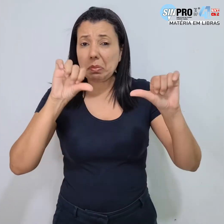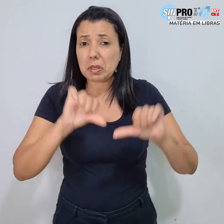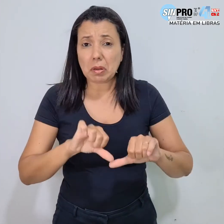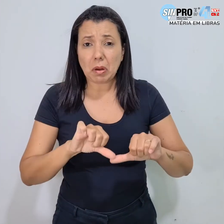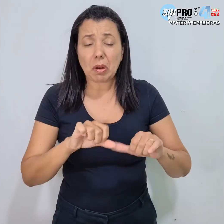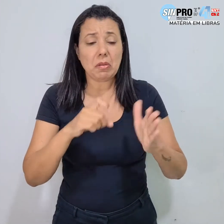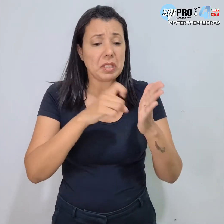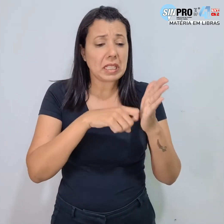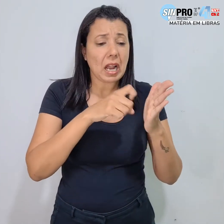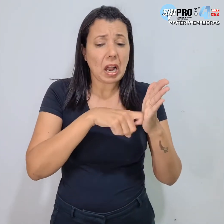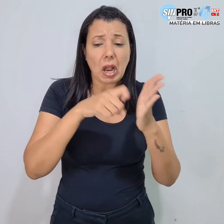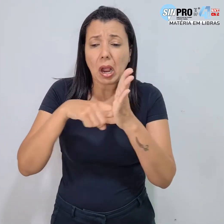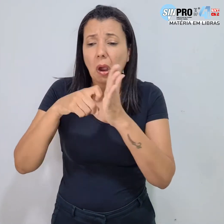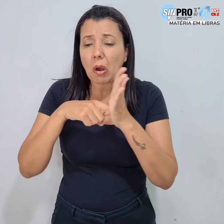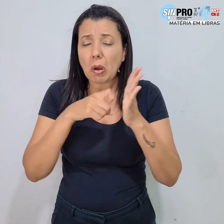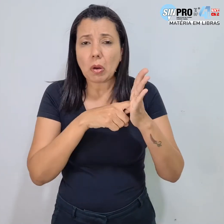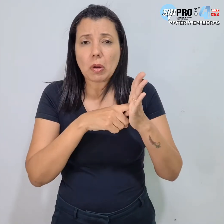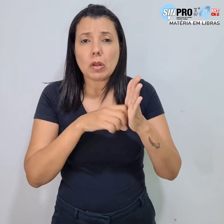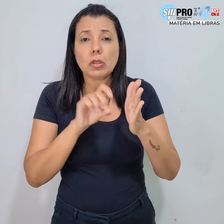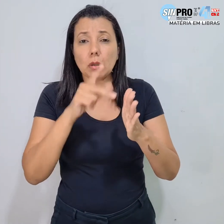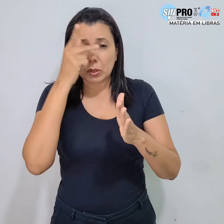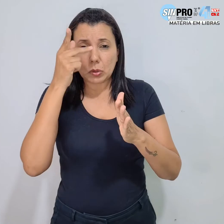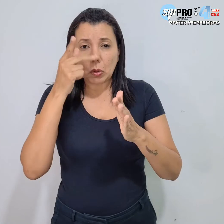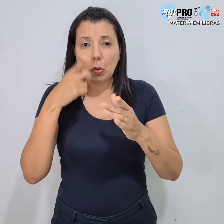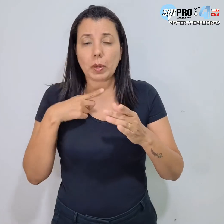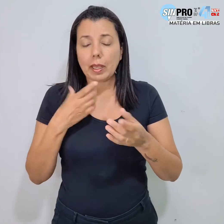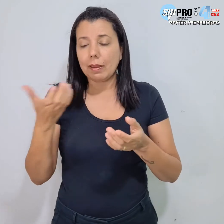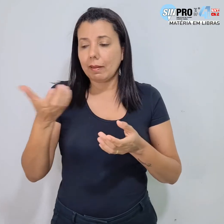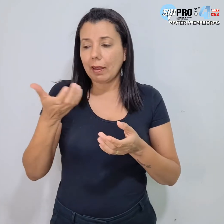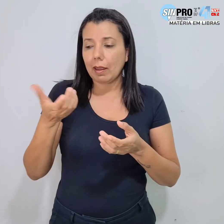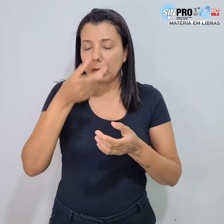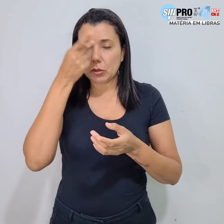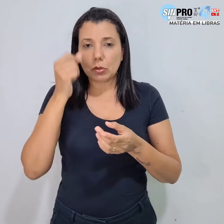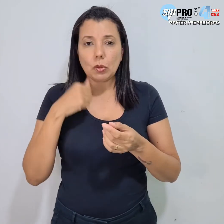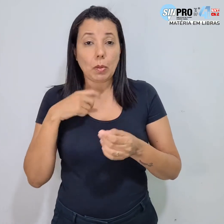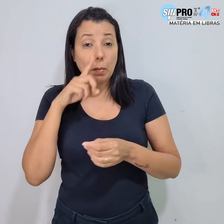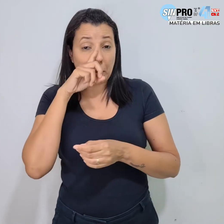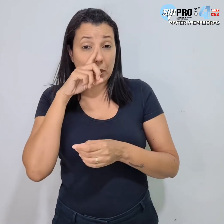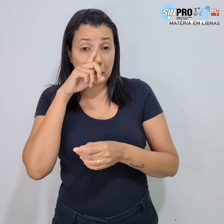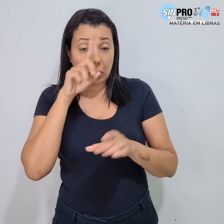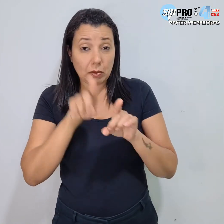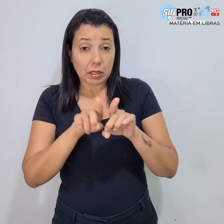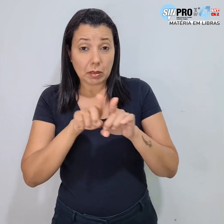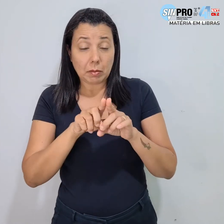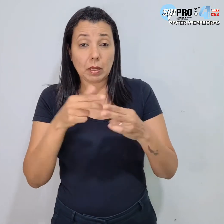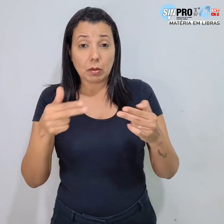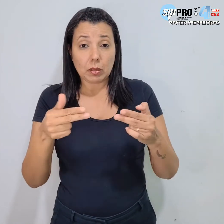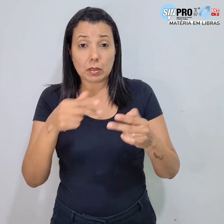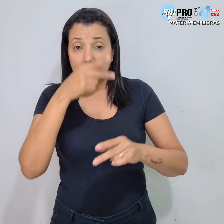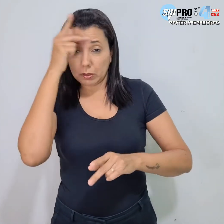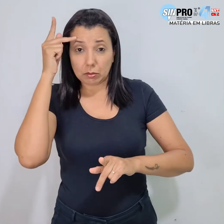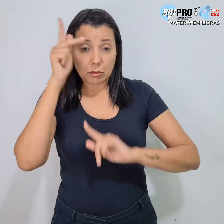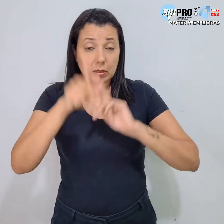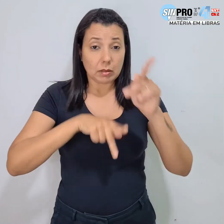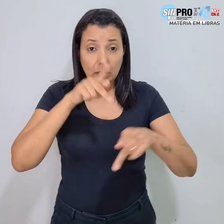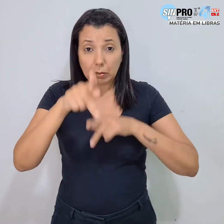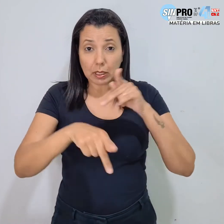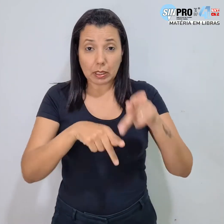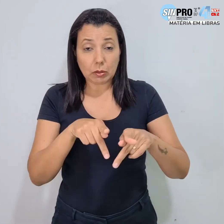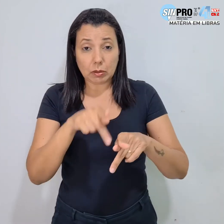fiscal em benefício dos riscos e arroxo sobre a classe trabalhadora e